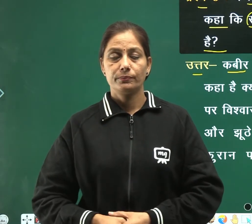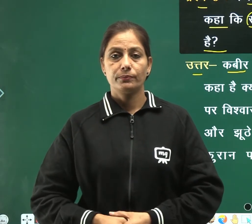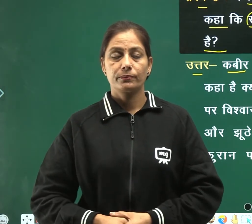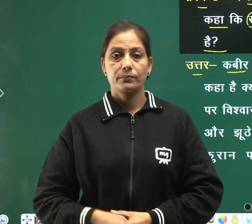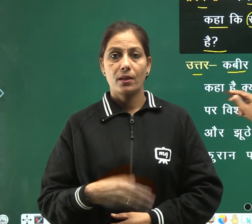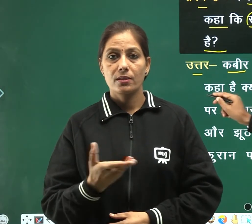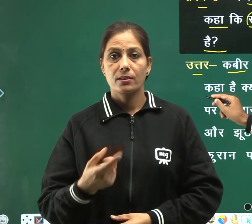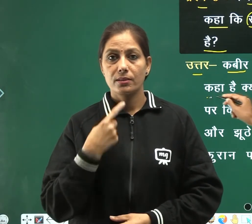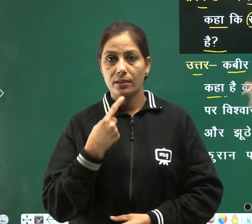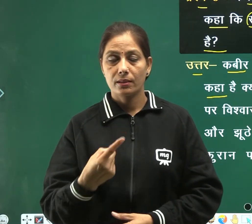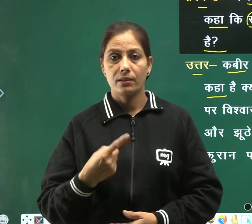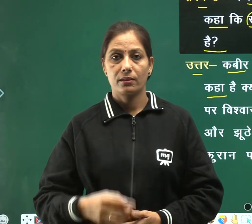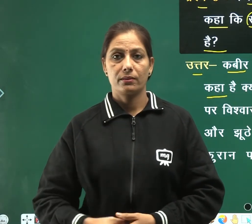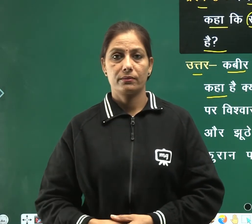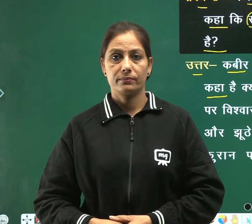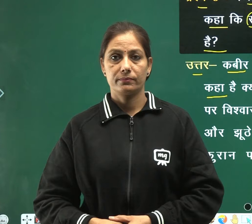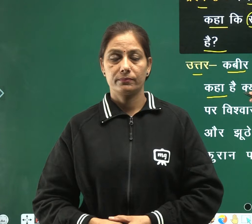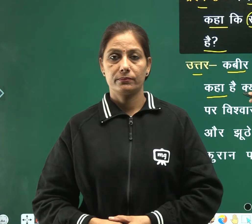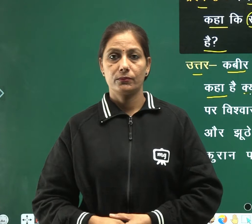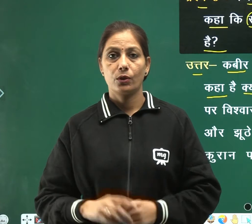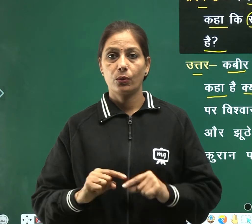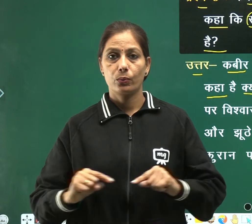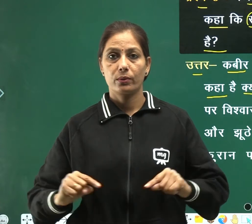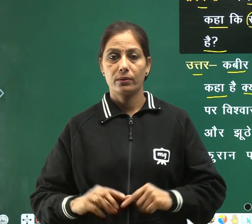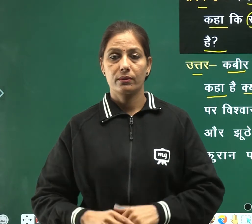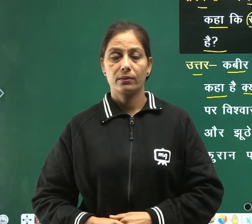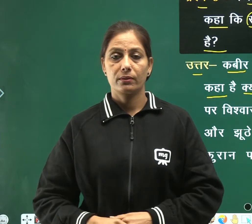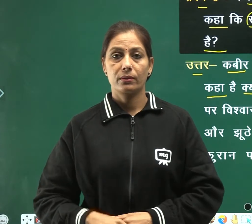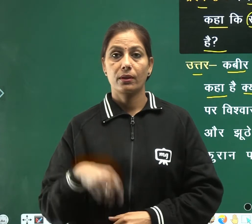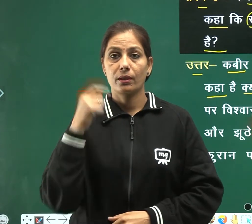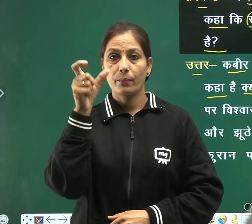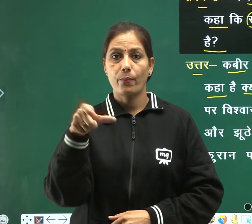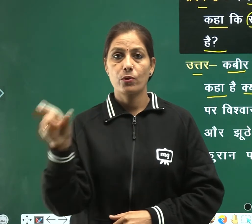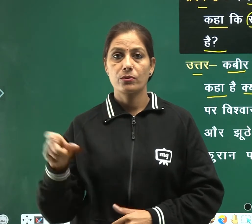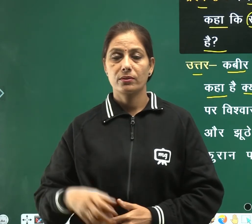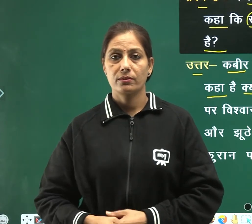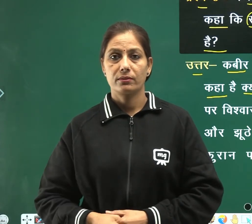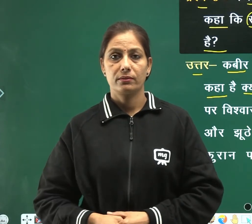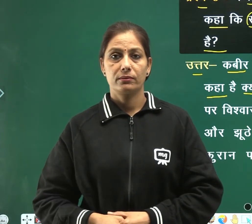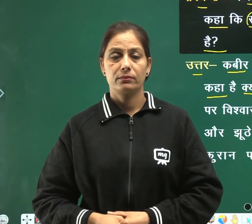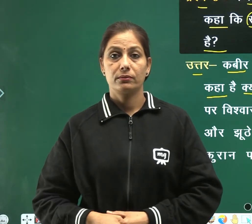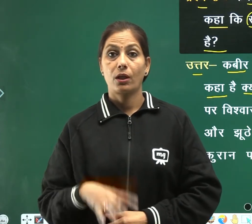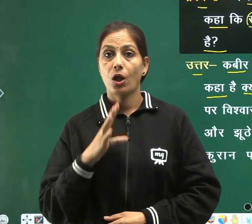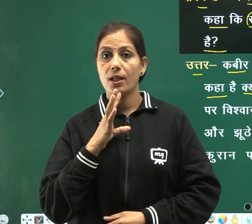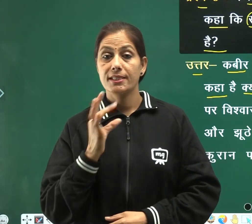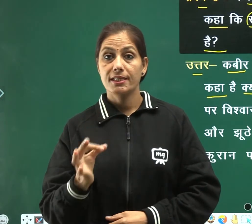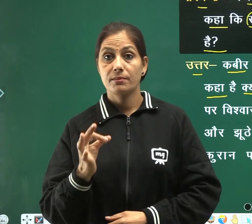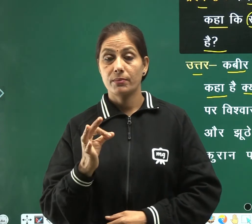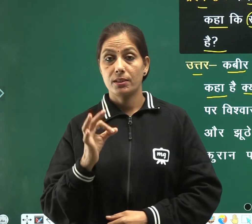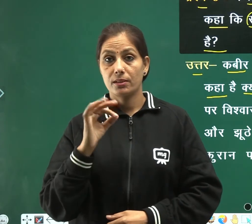ऐसा इसलिए कहा है कि क्योंकि मनुष्य सच पर